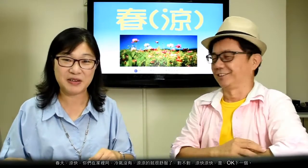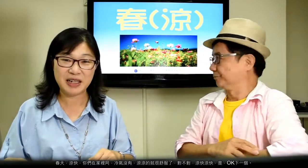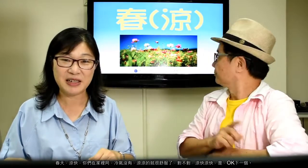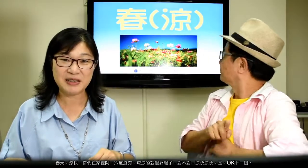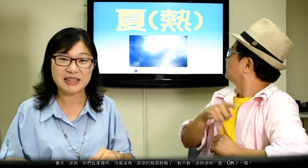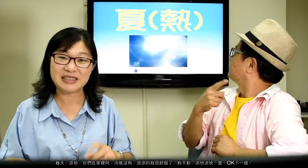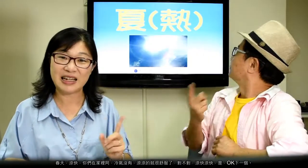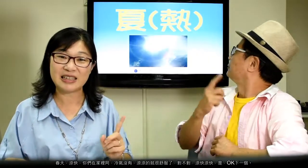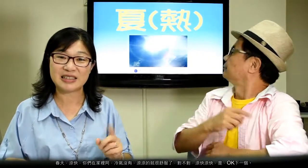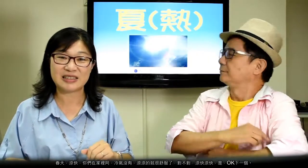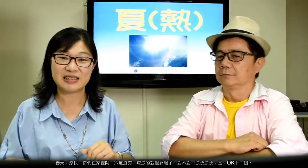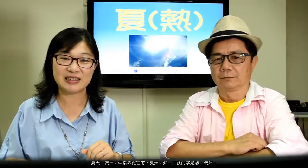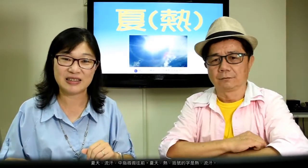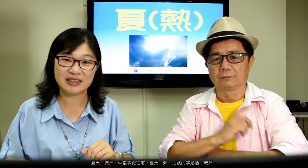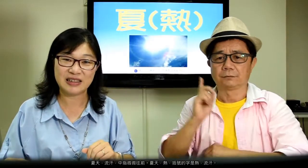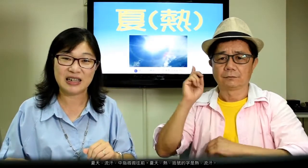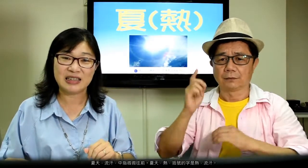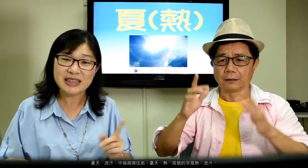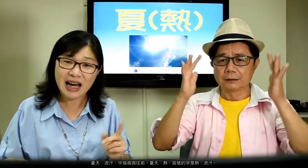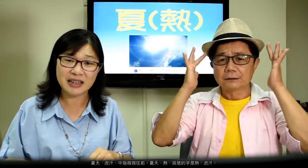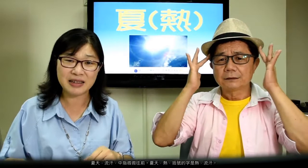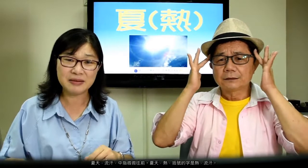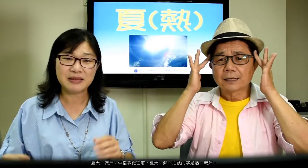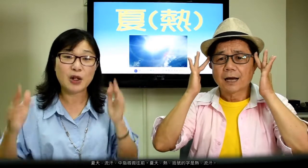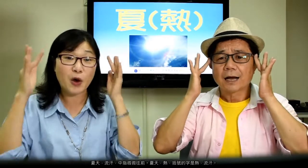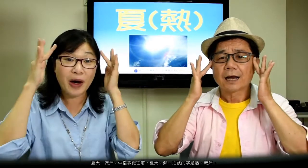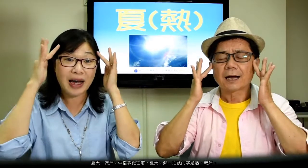OK。下一个，夏天流汗。